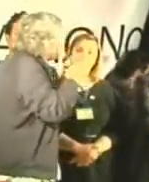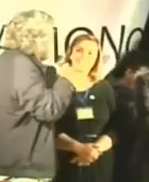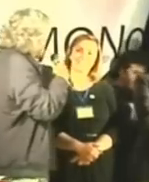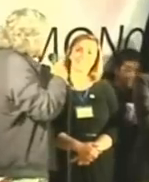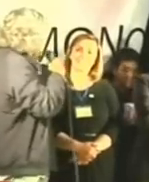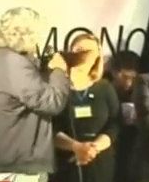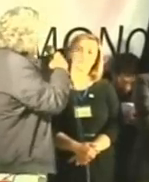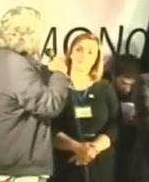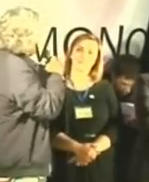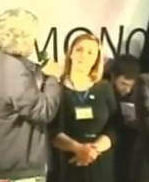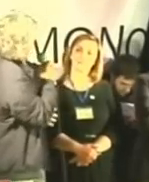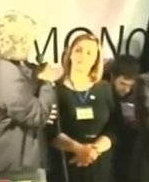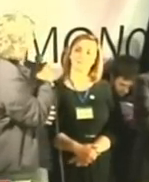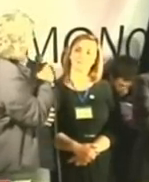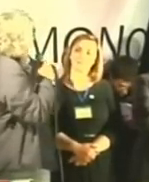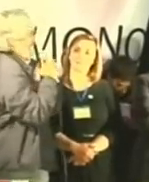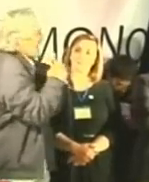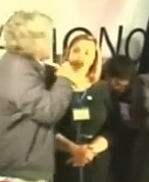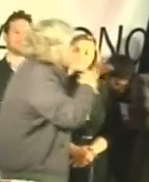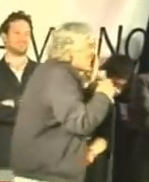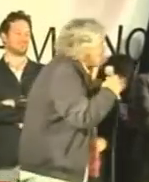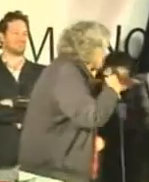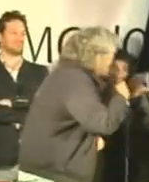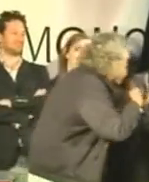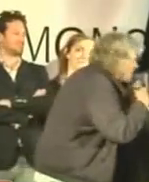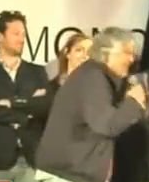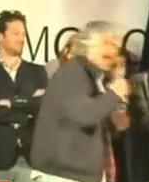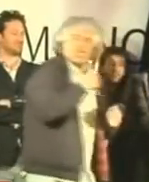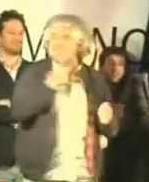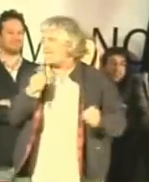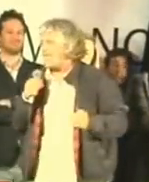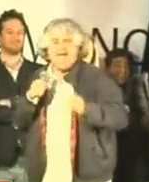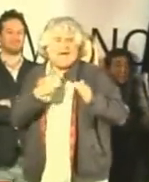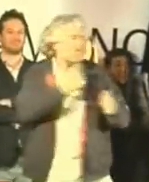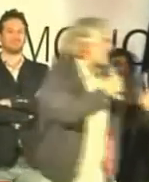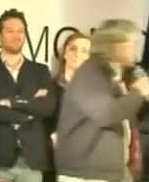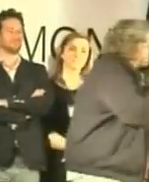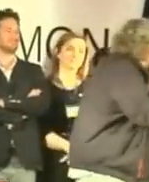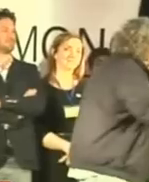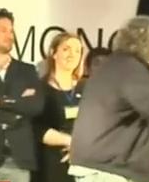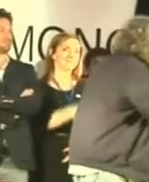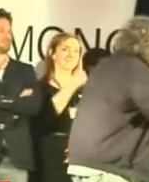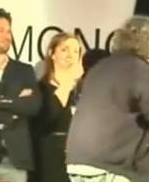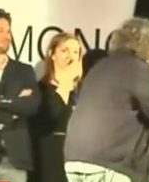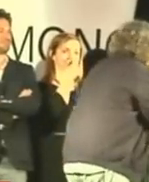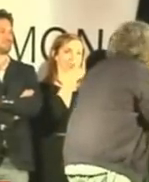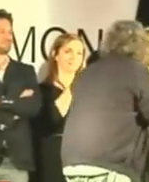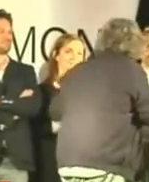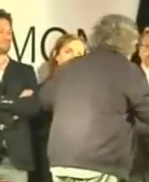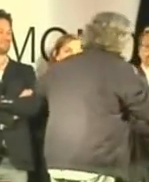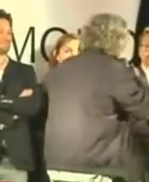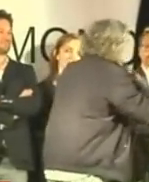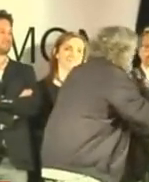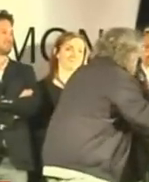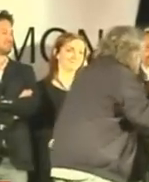non abbiamo dato niente, racconti delle frottole. In effetti non c'è stato un esborso di 1,7 miliardi, è come se io ti cedo un terreno agricolo